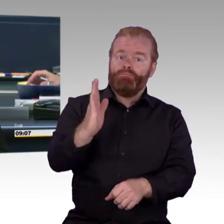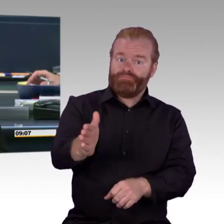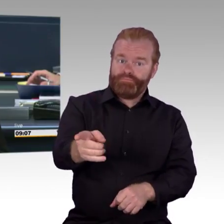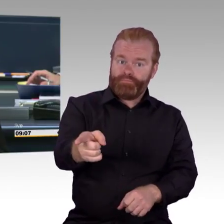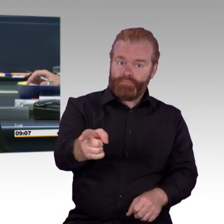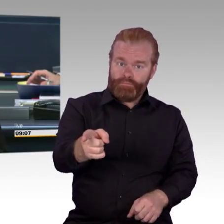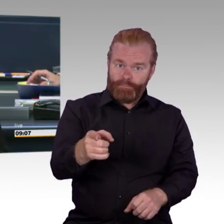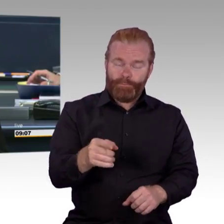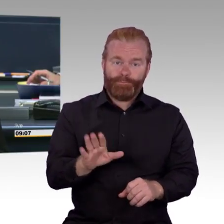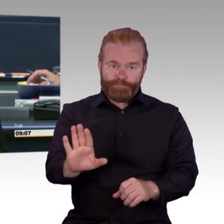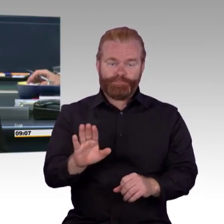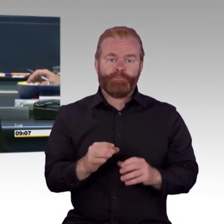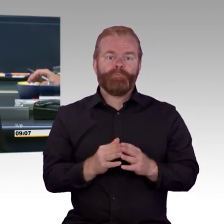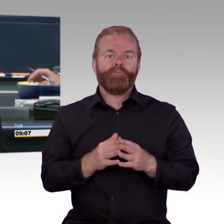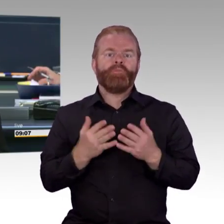achten.